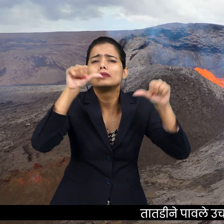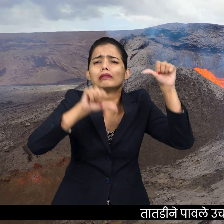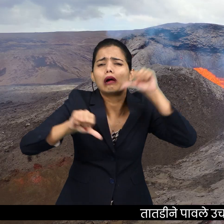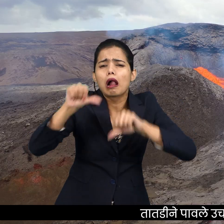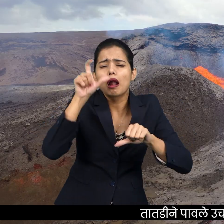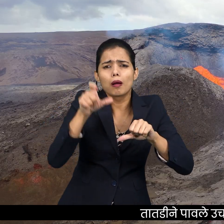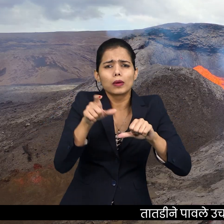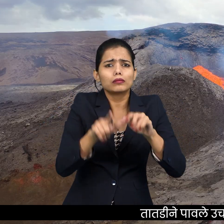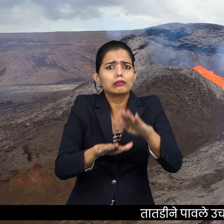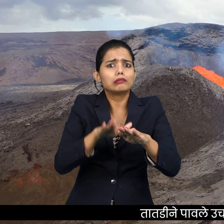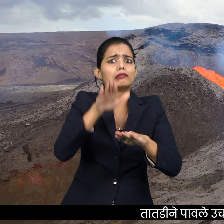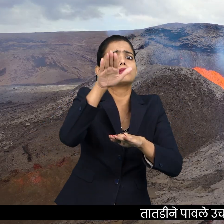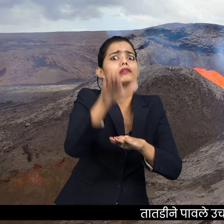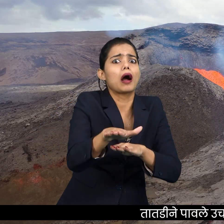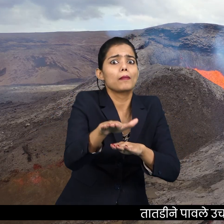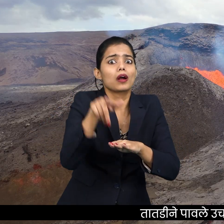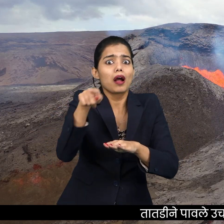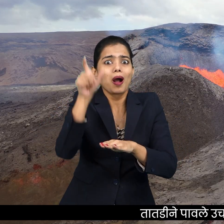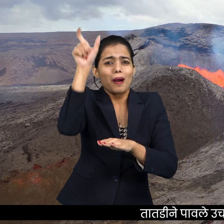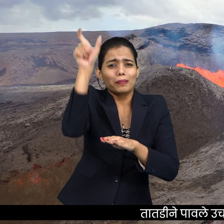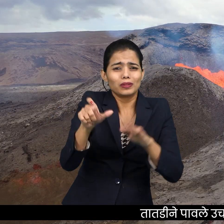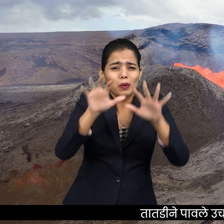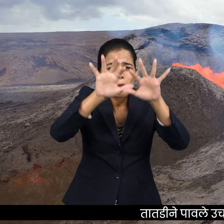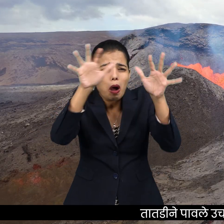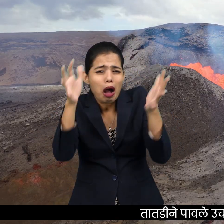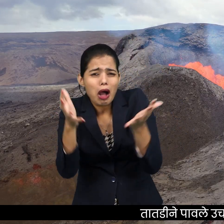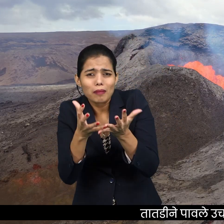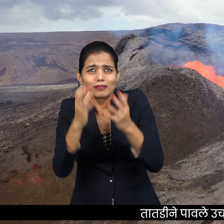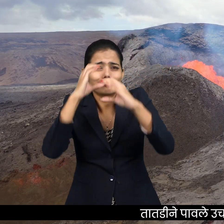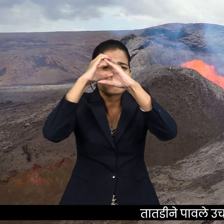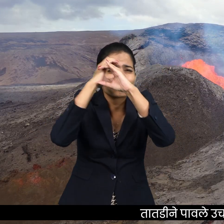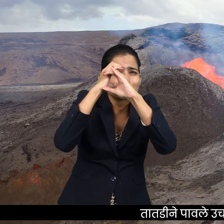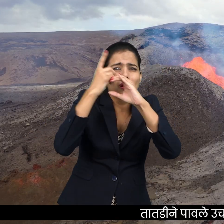व्यवस्थापनासाठी तातडीने पावले उचलणे शक्य आहे.